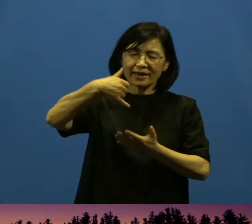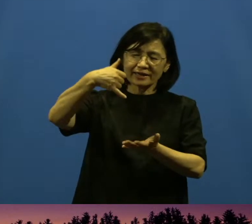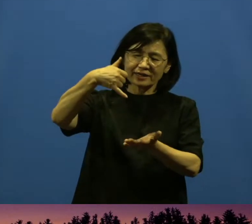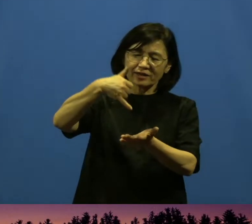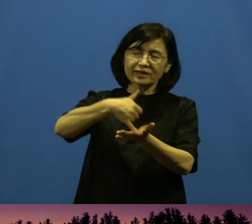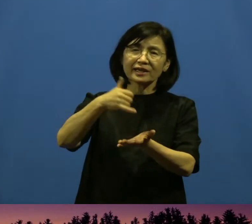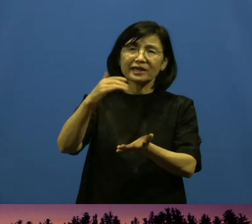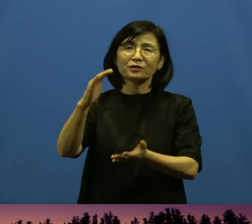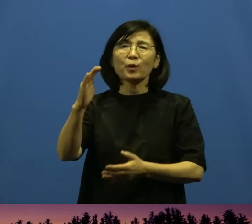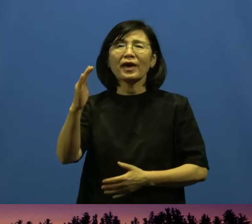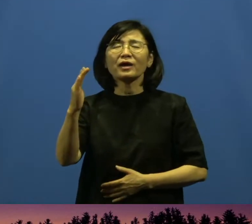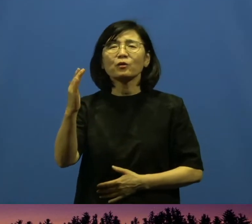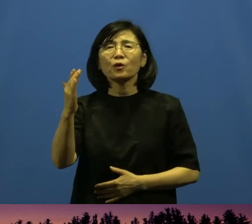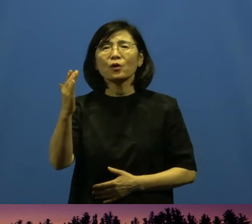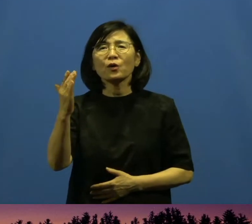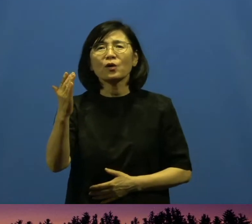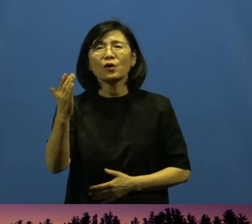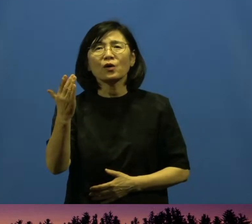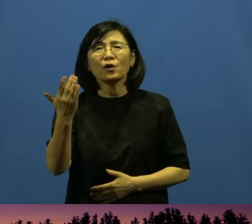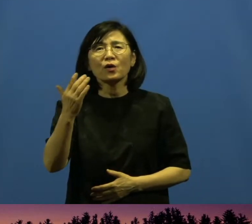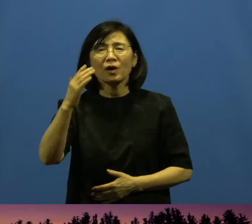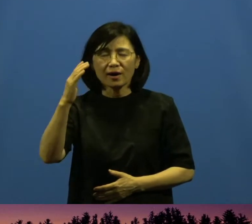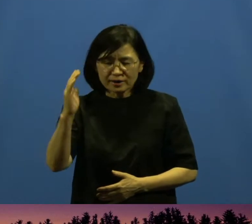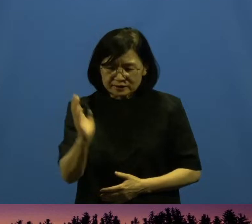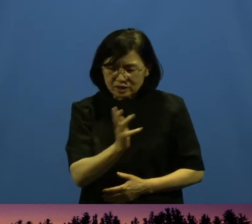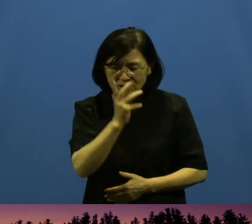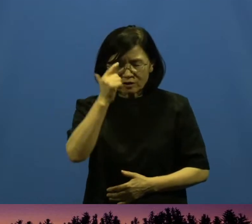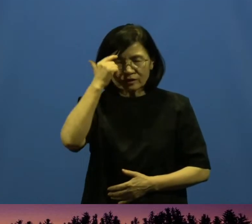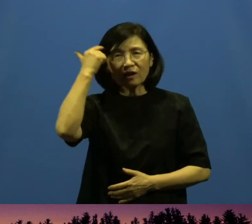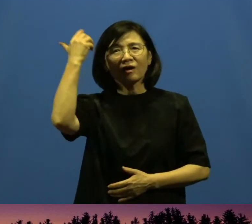나의 인격이 되고